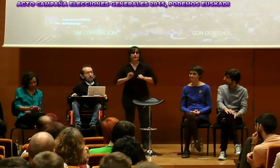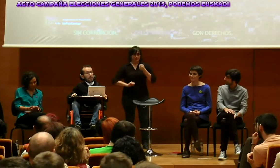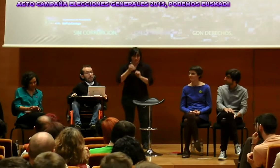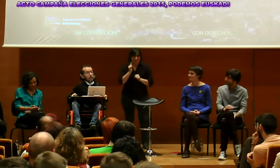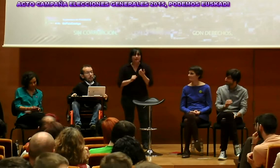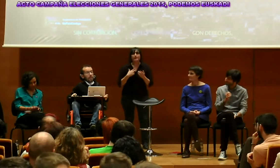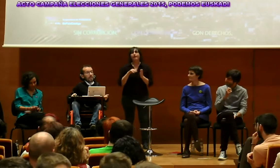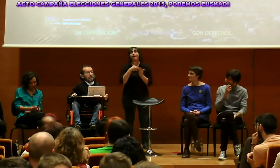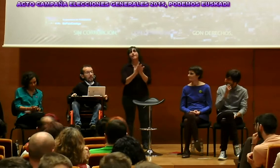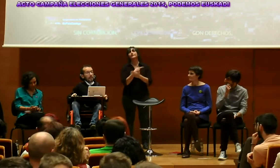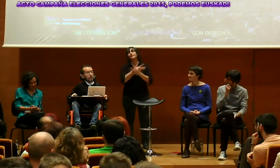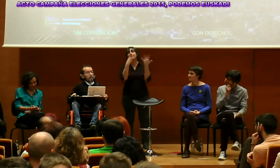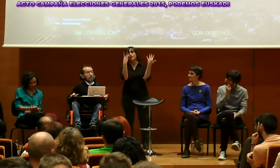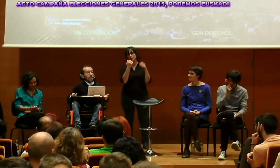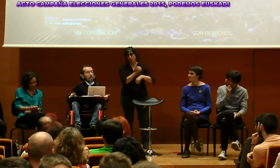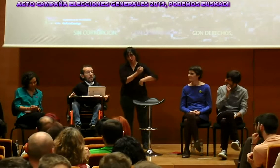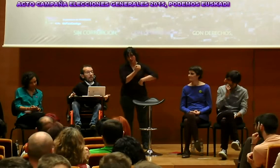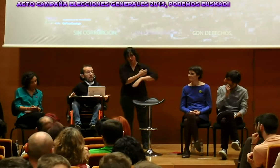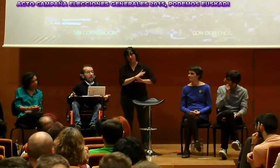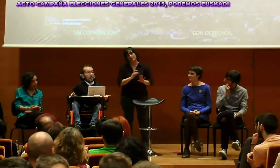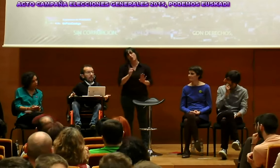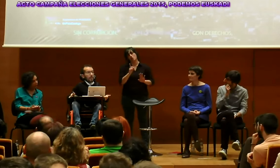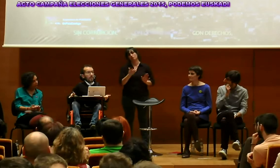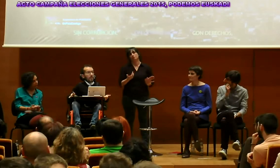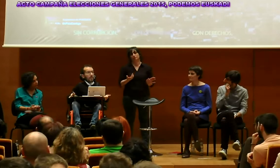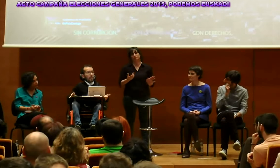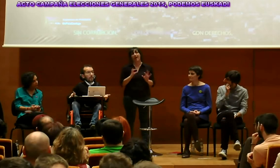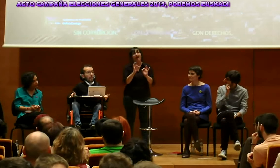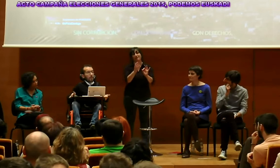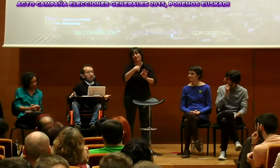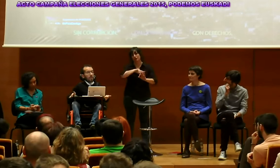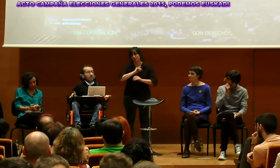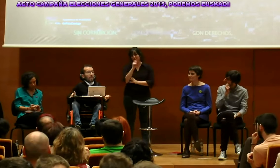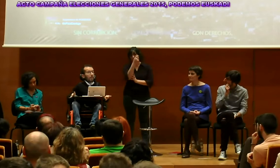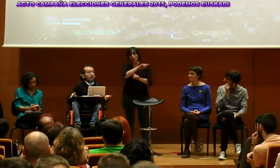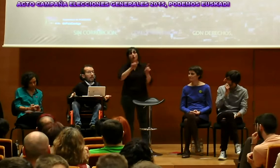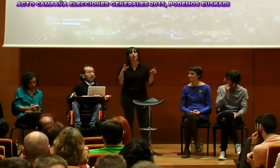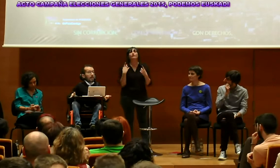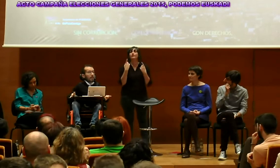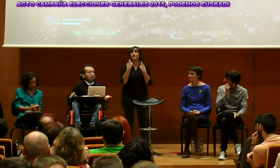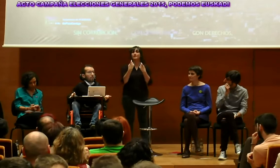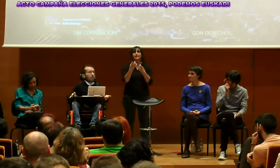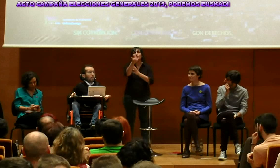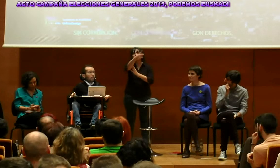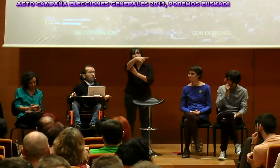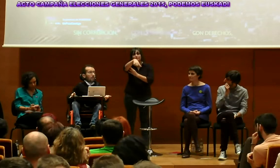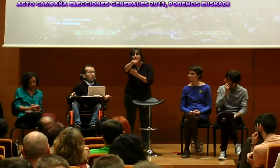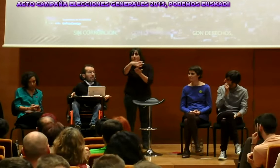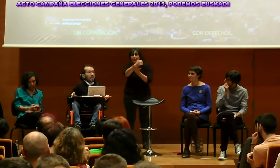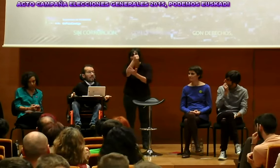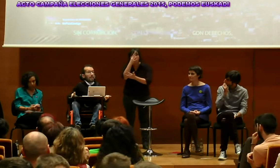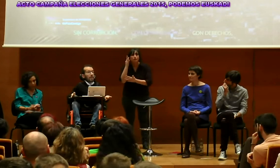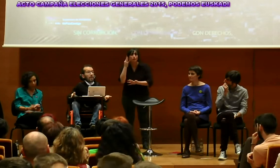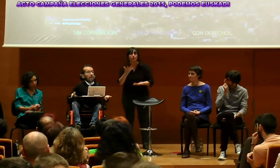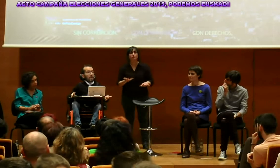hasta el 18 de diciembre. No basta, no vamos a ganar las elecciones así. Os necesitamos a vosotros y a vosotras.